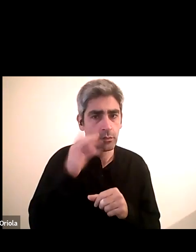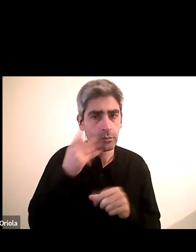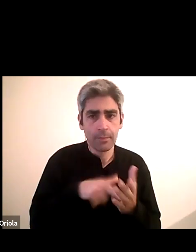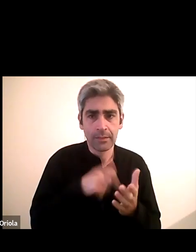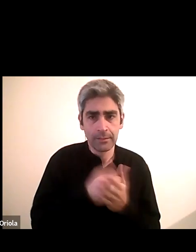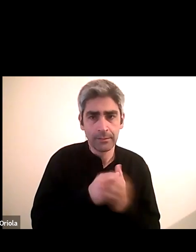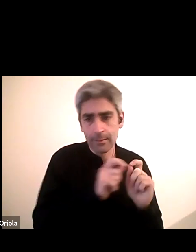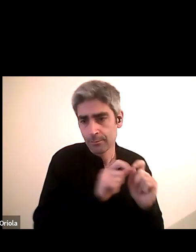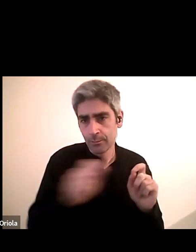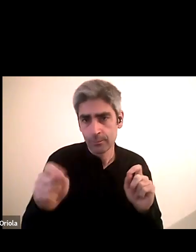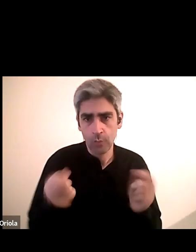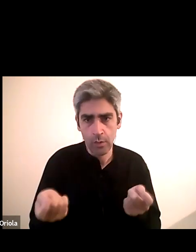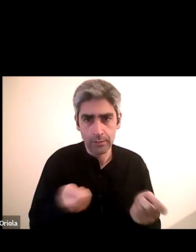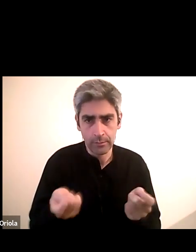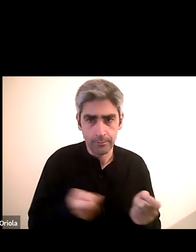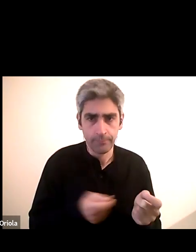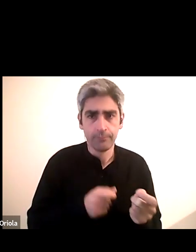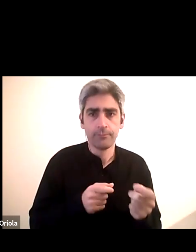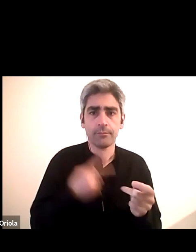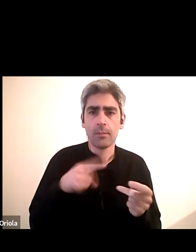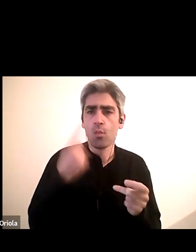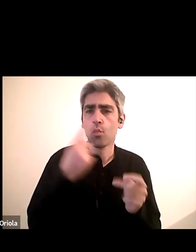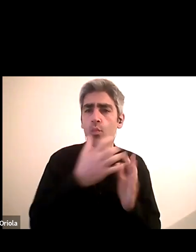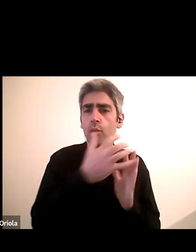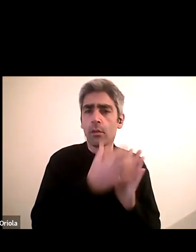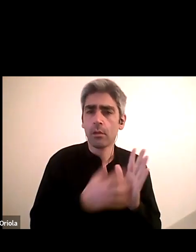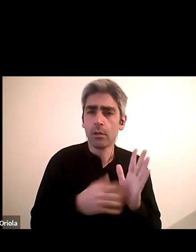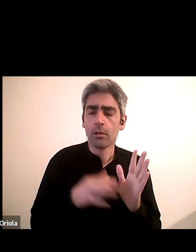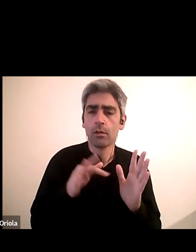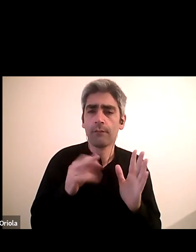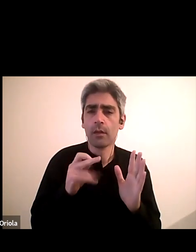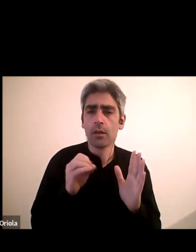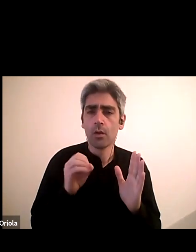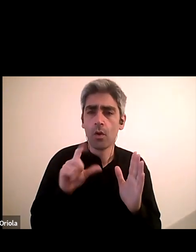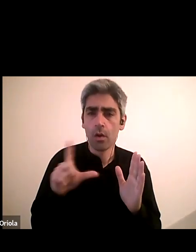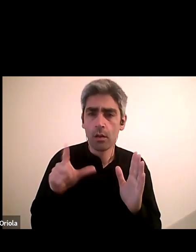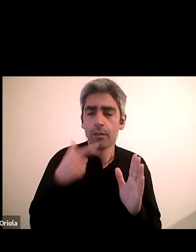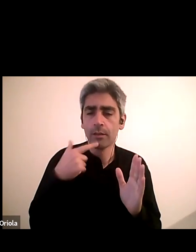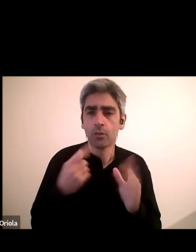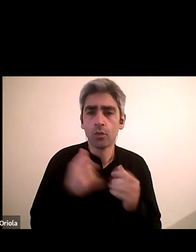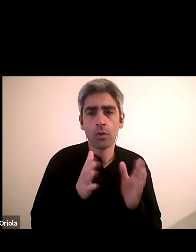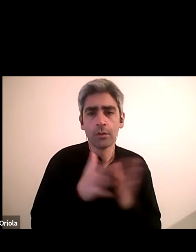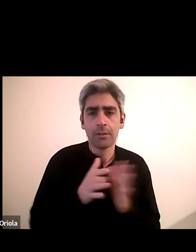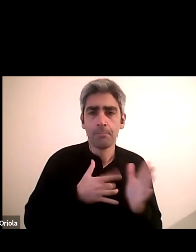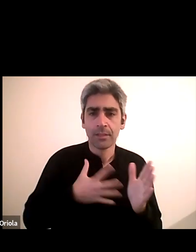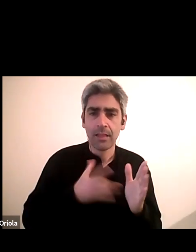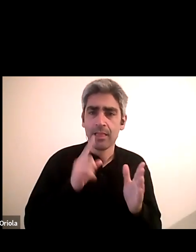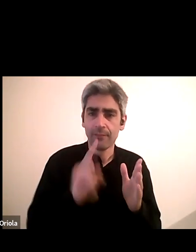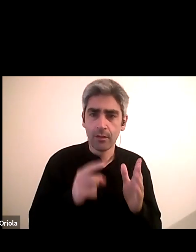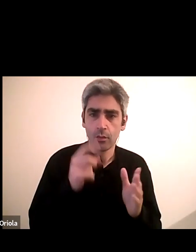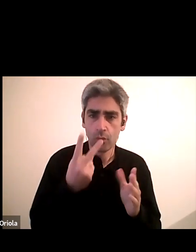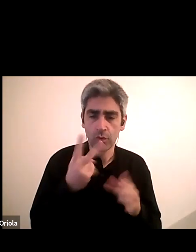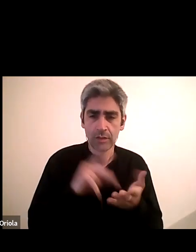da organização. Há mesmo um texto do Fayol que diz que todas as empresas deviam ter 2 técnicos de segurança e um médico do